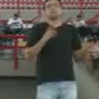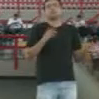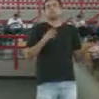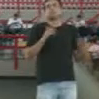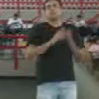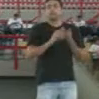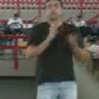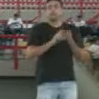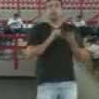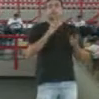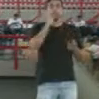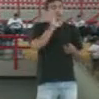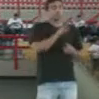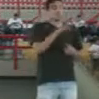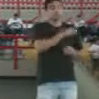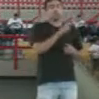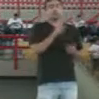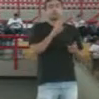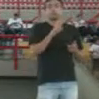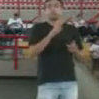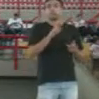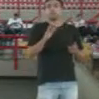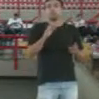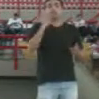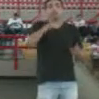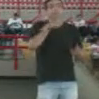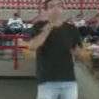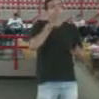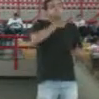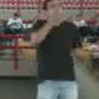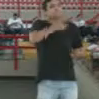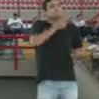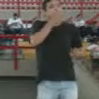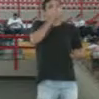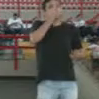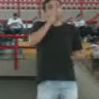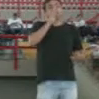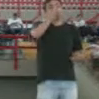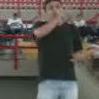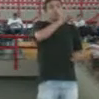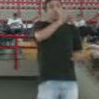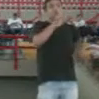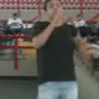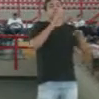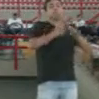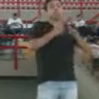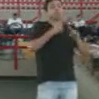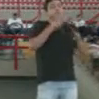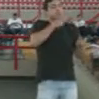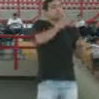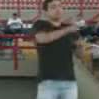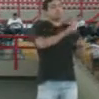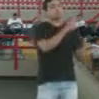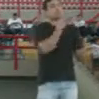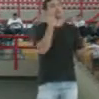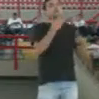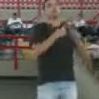O negócio é a ironia pesada e lidando com a morte. Ok. Mas aqui